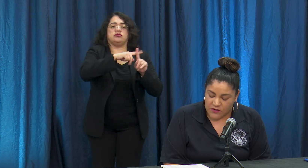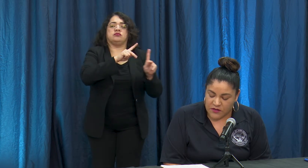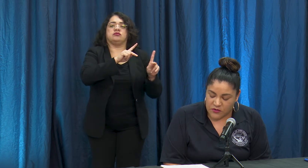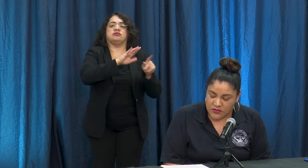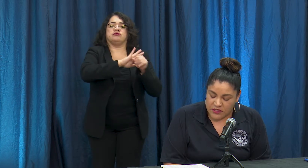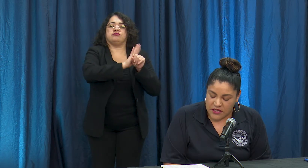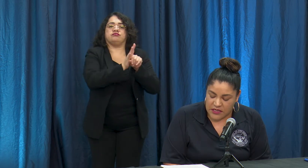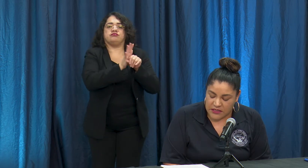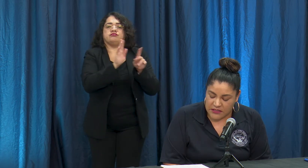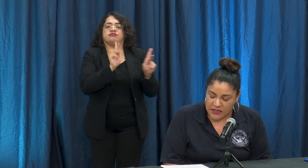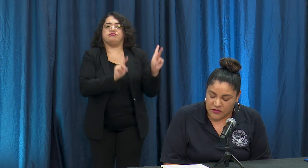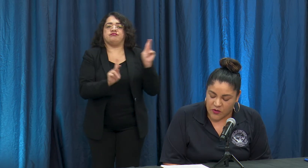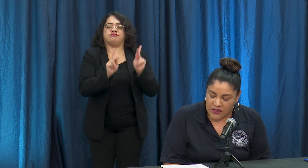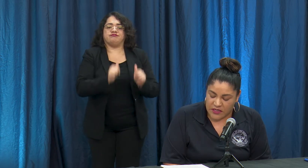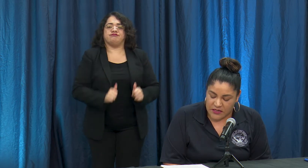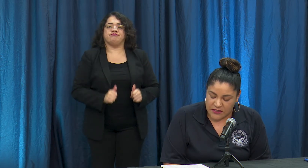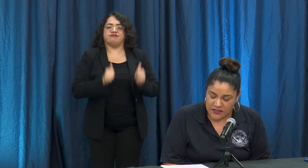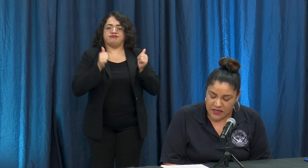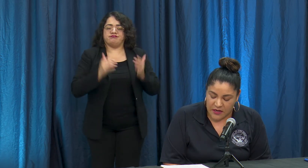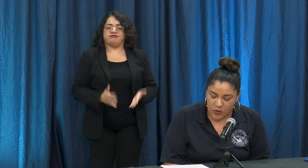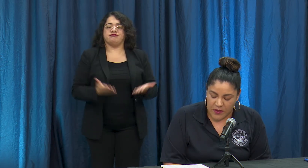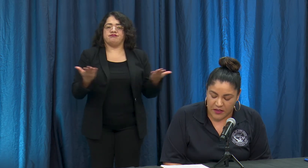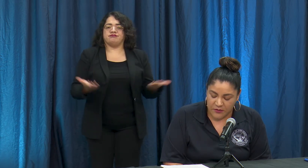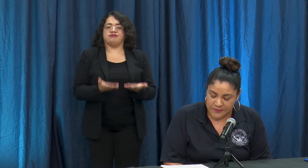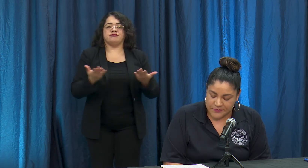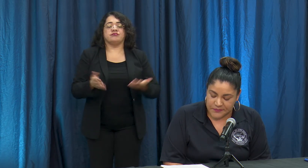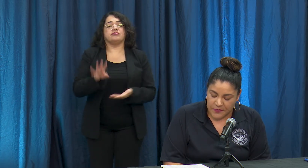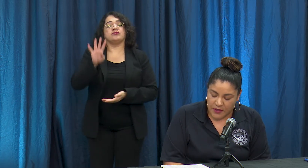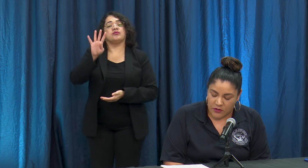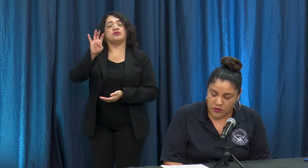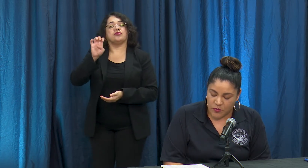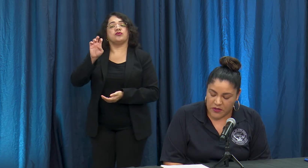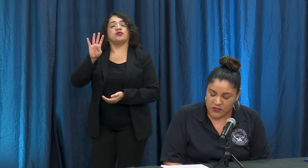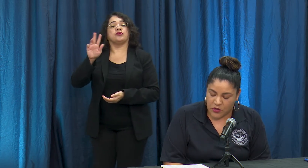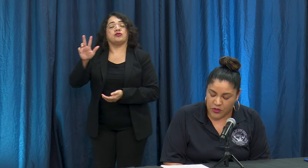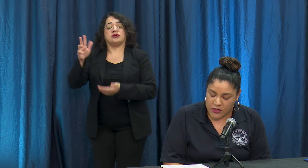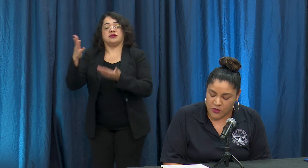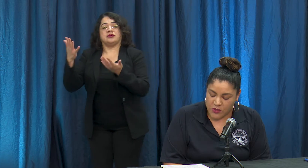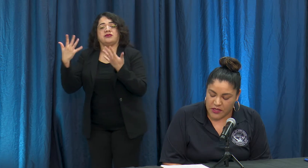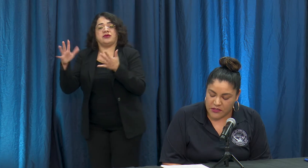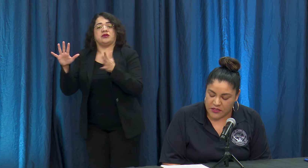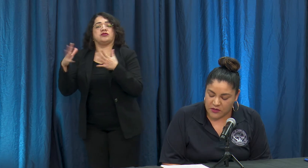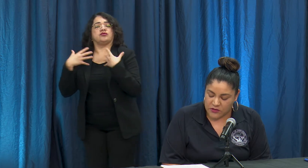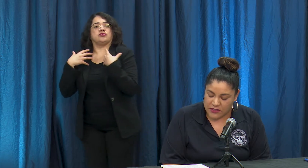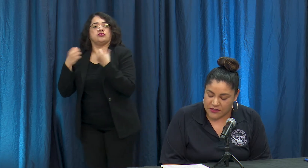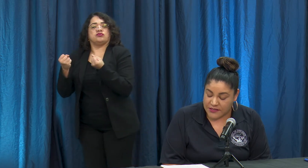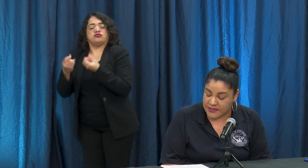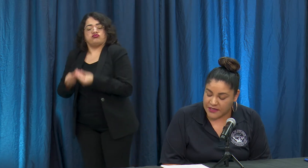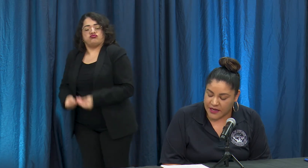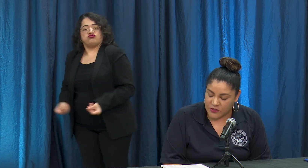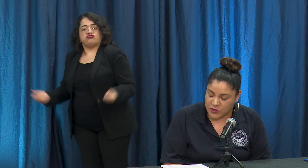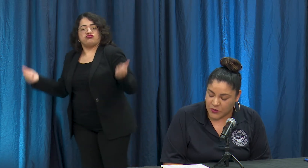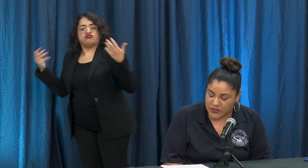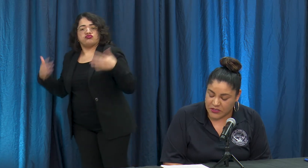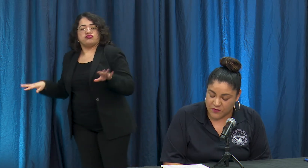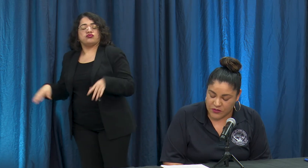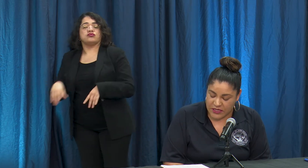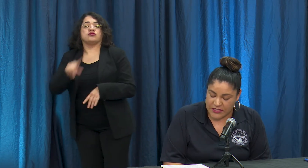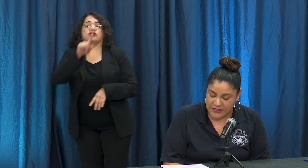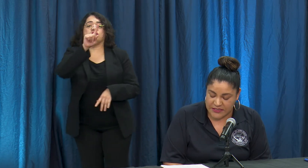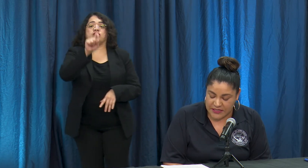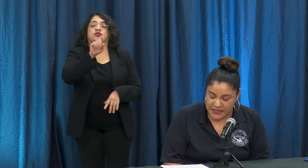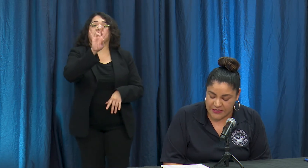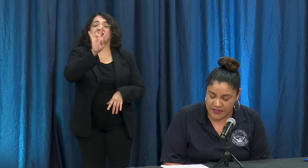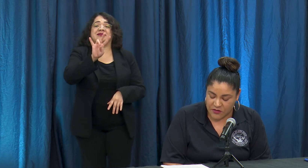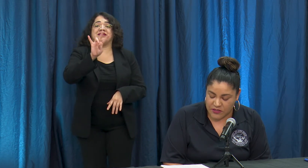del coronavirus y 343 que se han recuperado. Los números de hoy incluyen 177 casos positivos